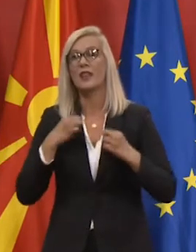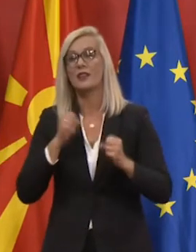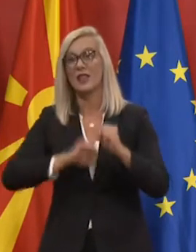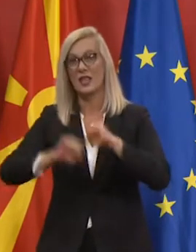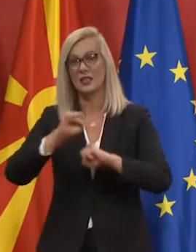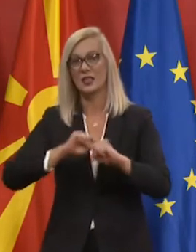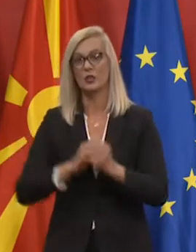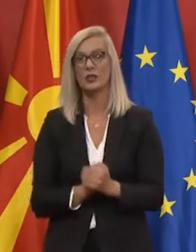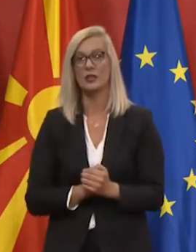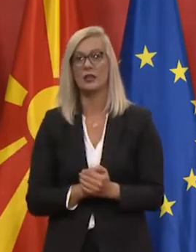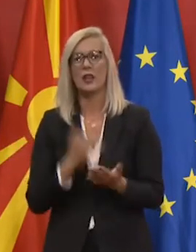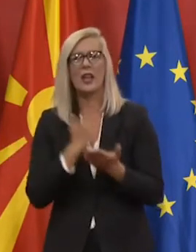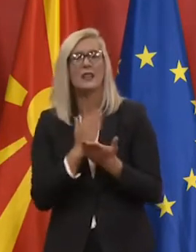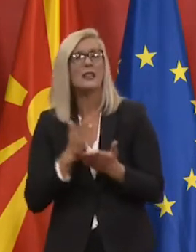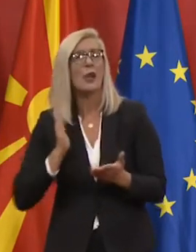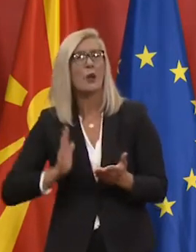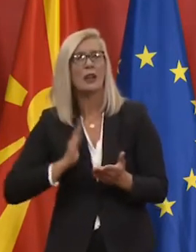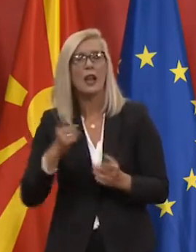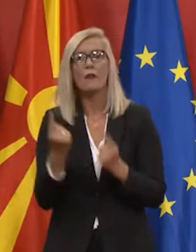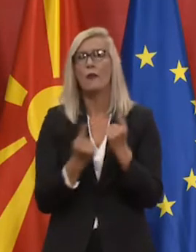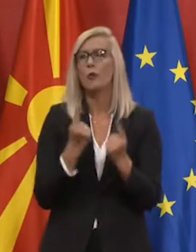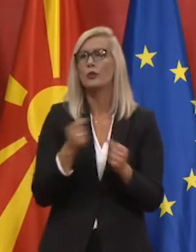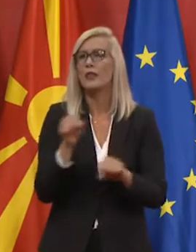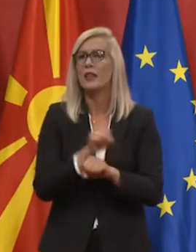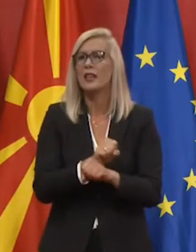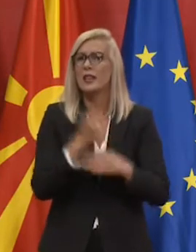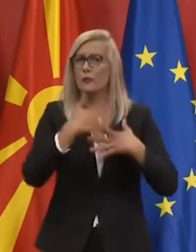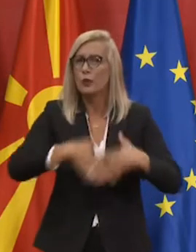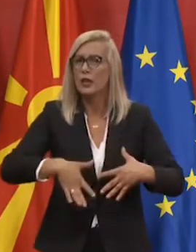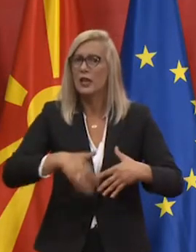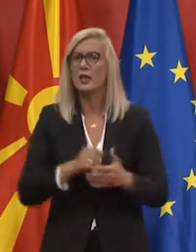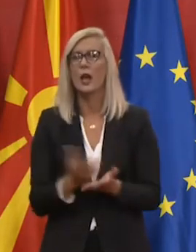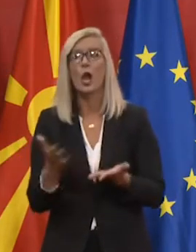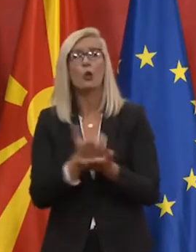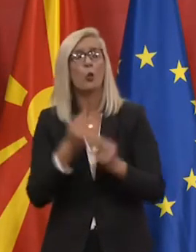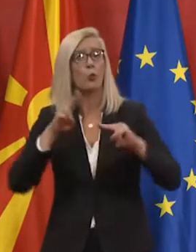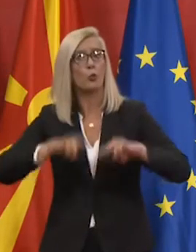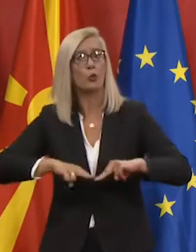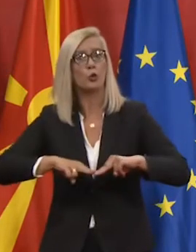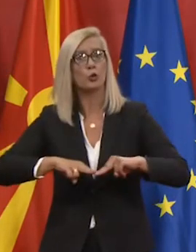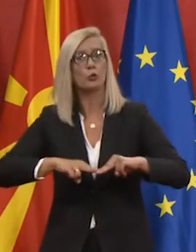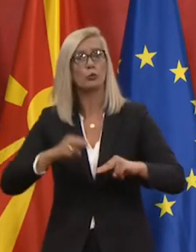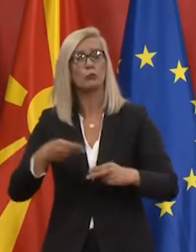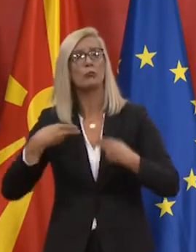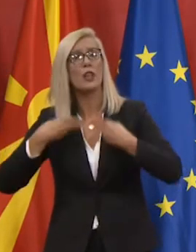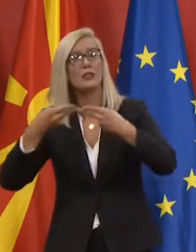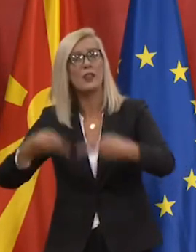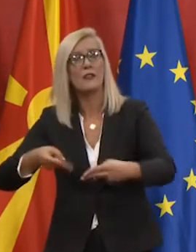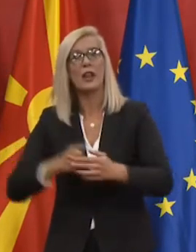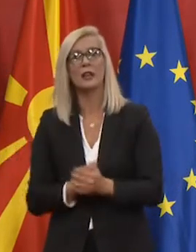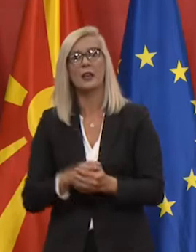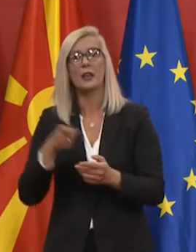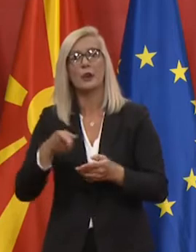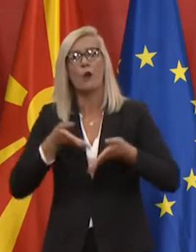заштита. Секој граѓанин и во услови на затворени граници доби можност да се врати